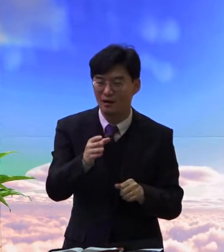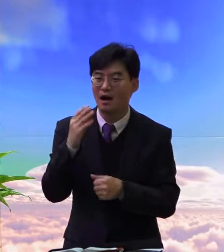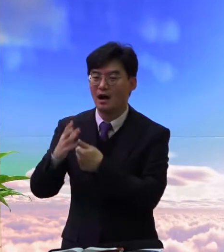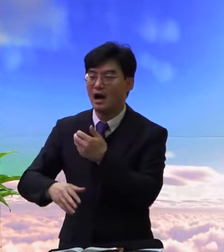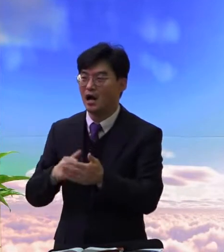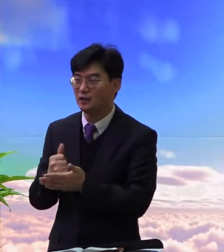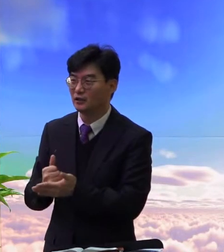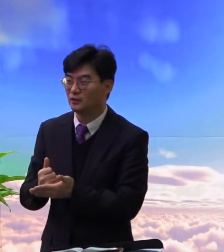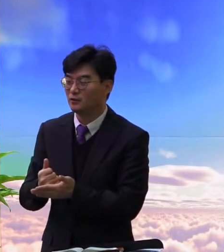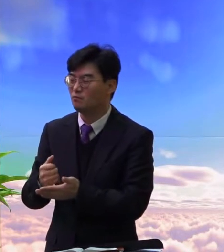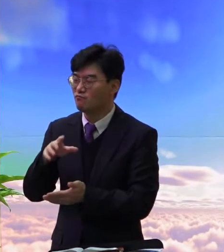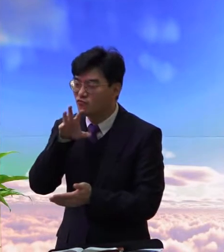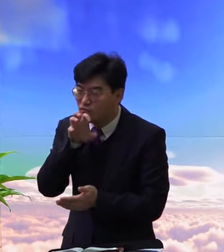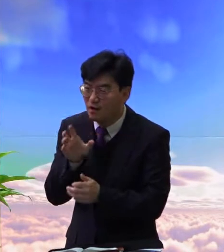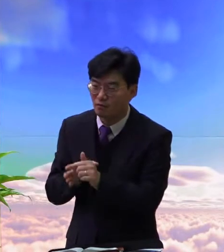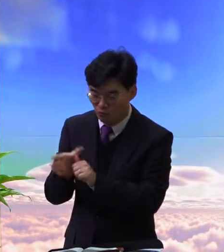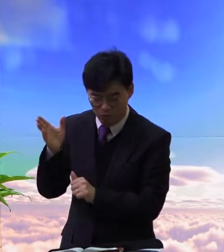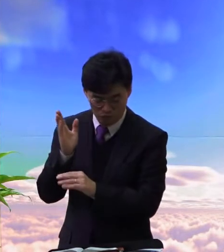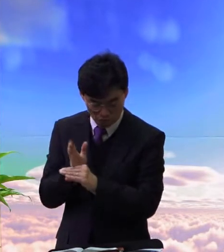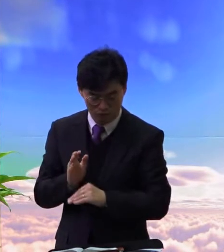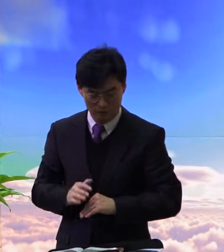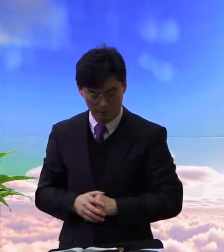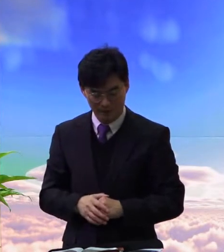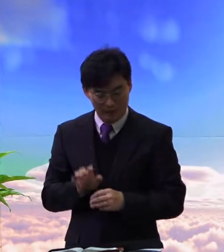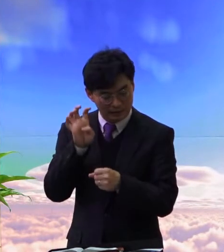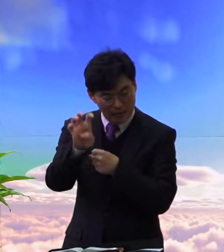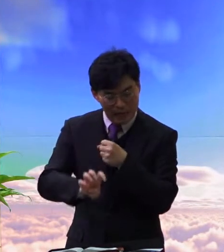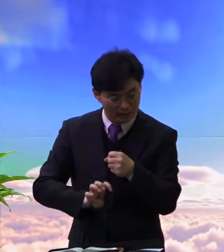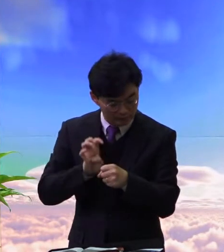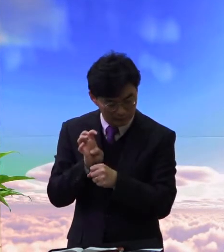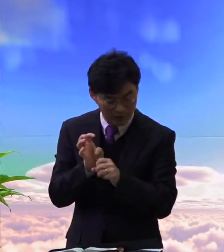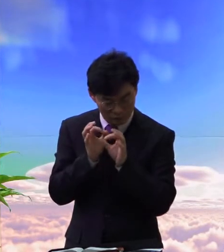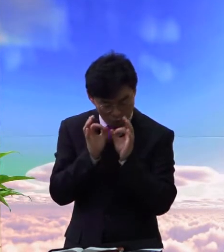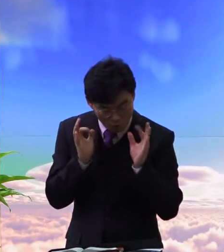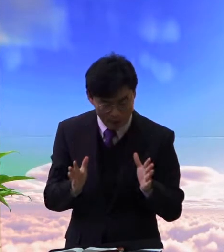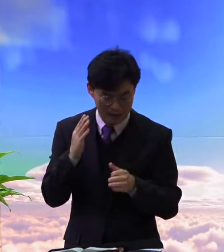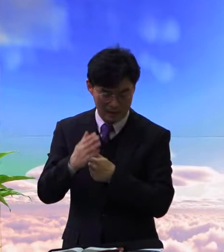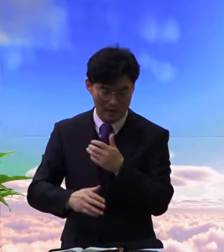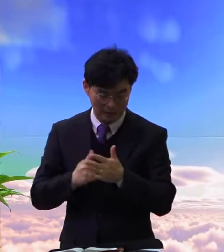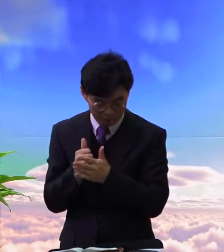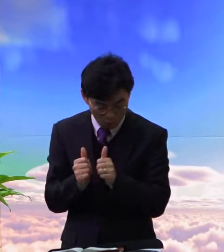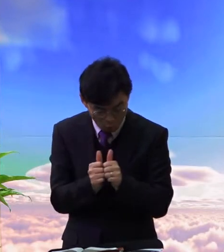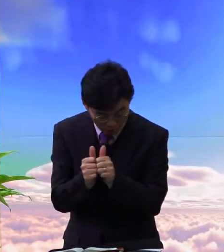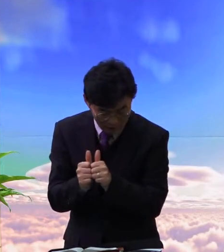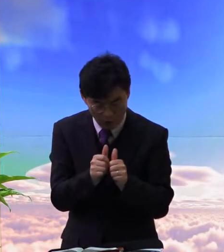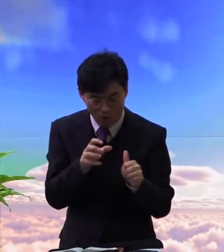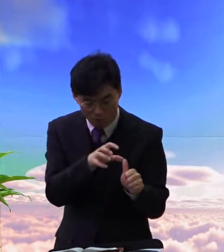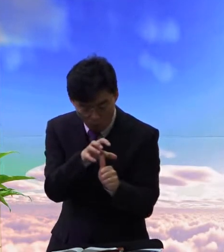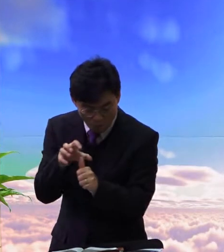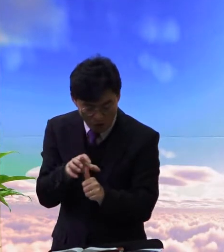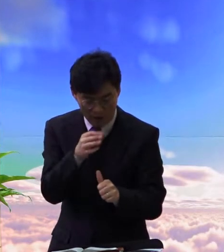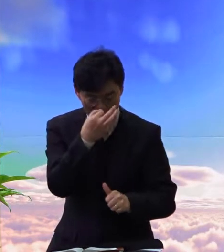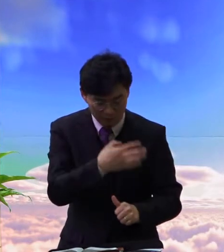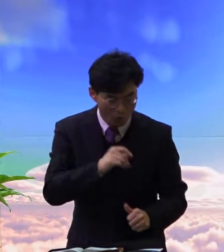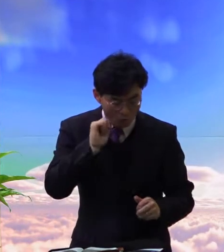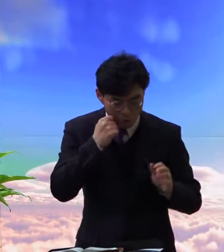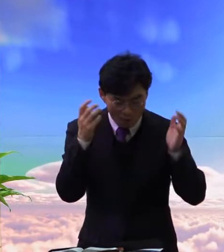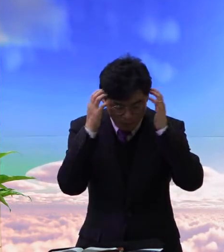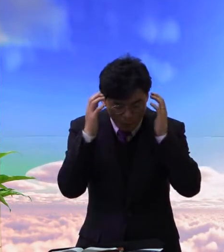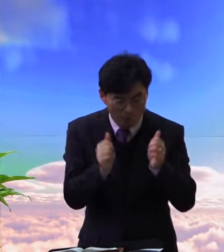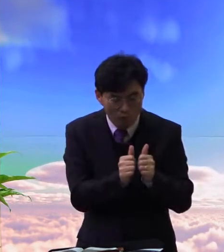지금 여기 약속의 땅 앞에 오기까지 40여 년 동안 하나님과 동행하면서 그들이 수많은 어려움과 전쟁